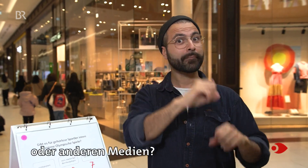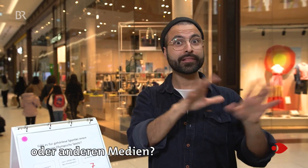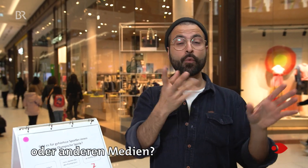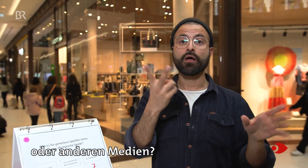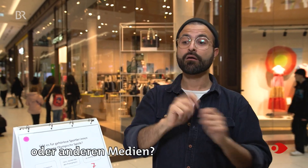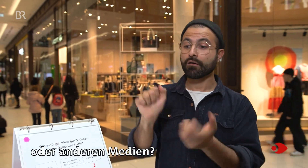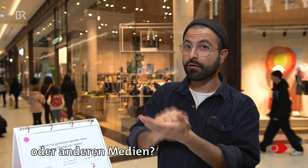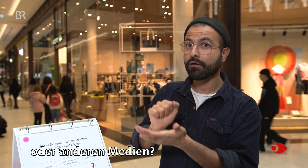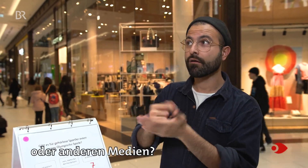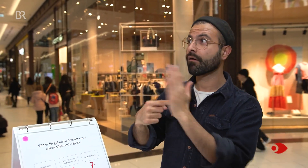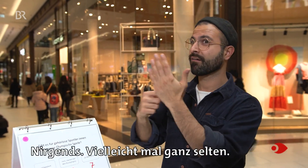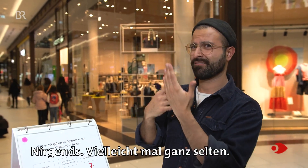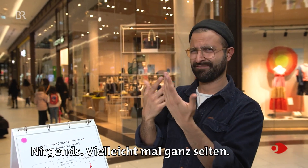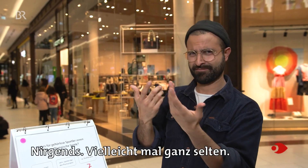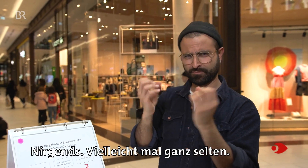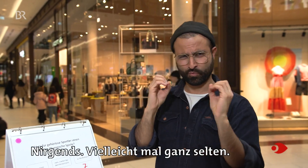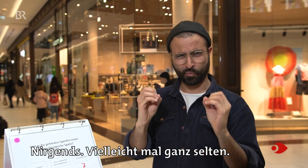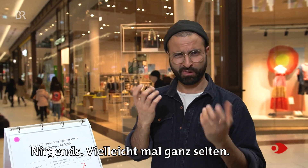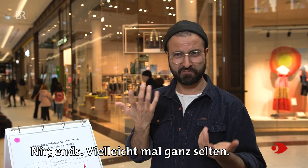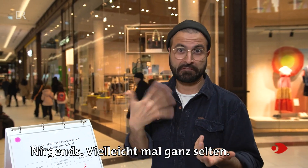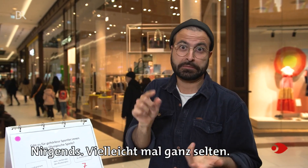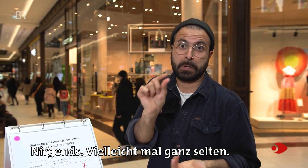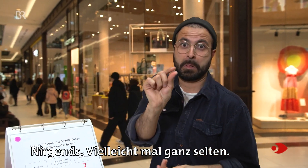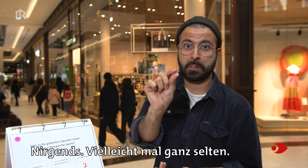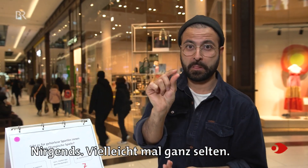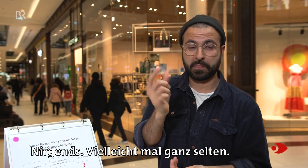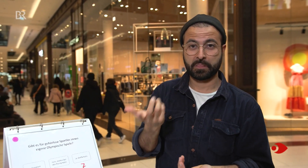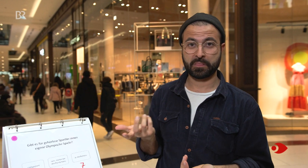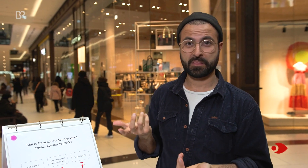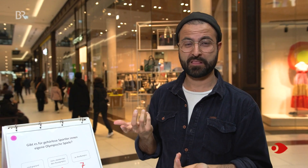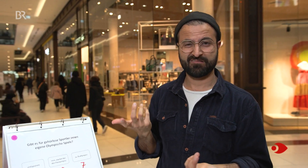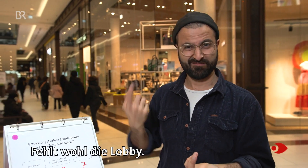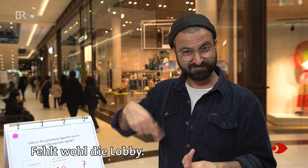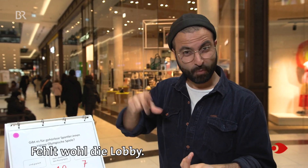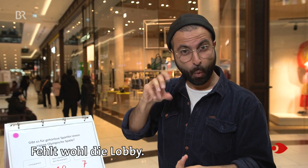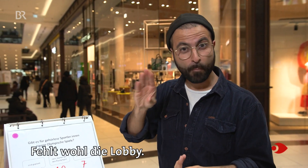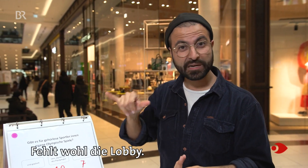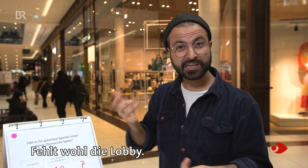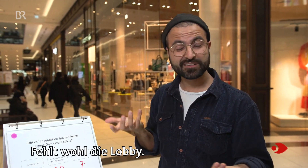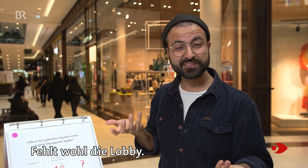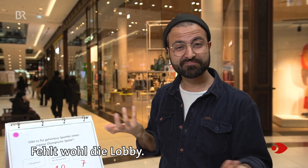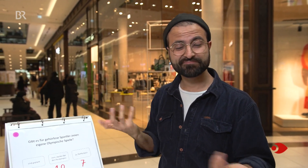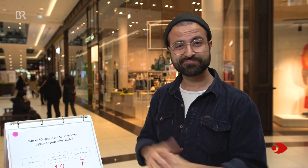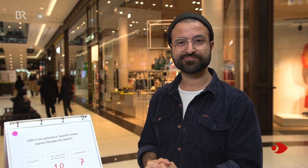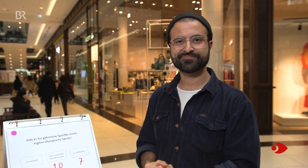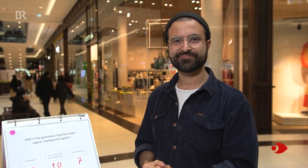anderen Medien? Nirgends. Vielleicht mal ganz selten. Fehlt wohl die Lobby.